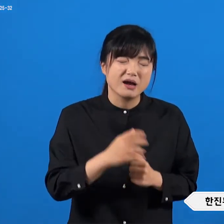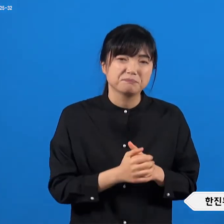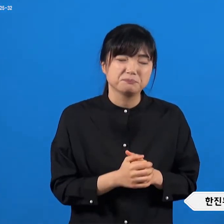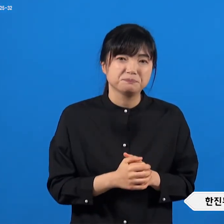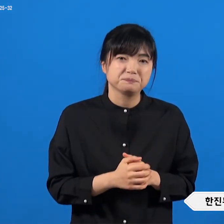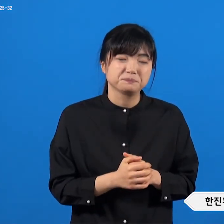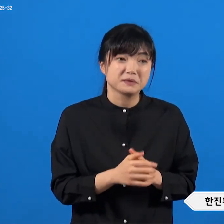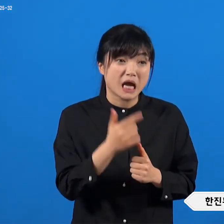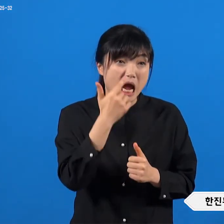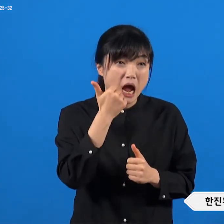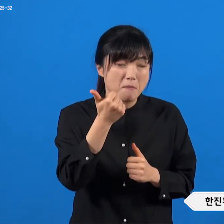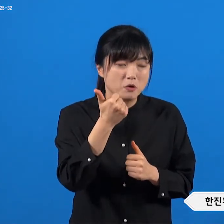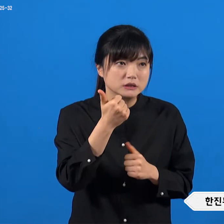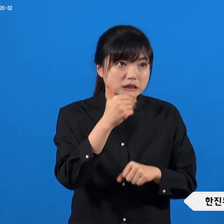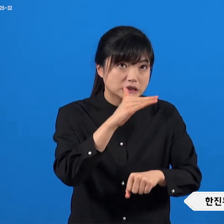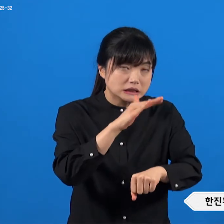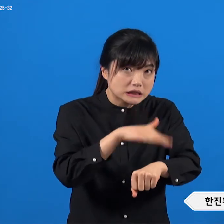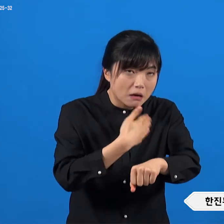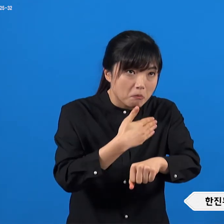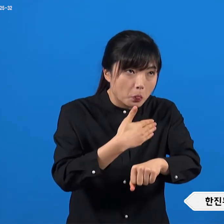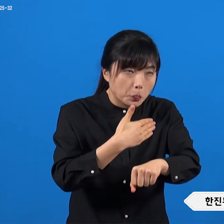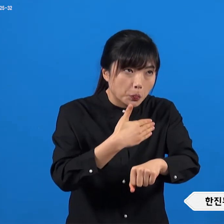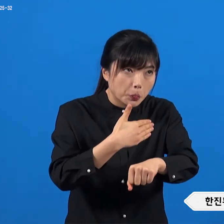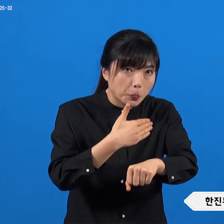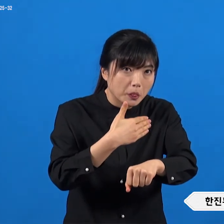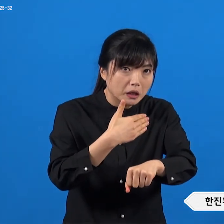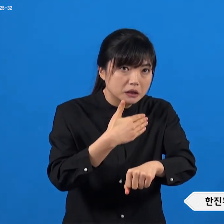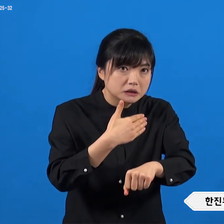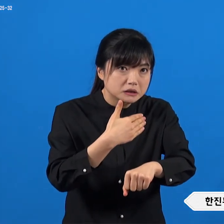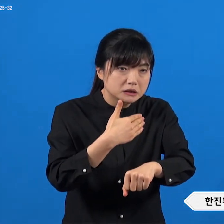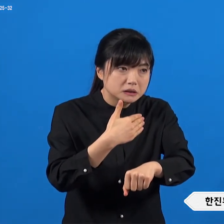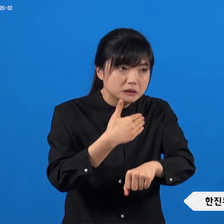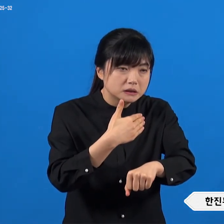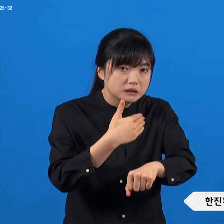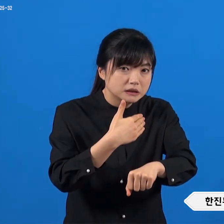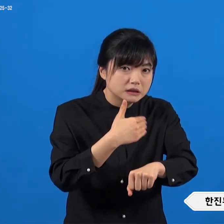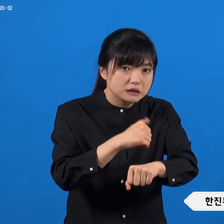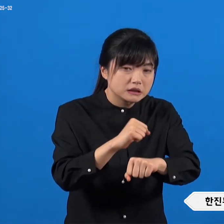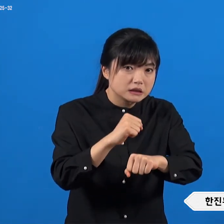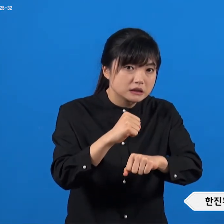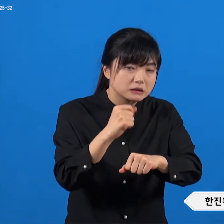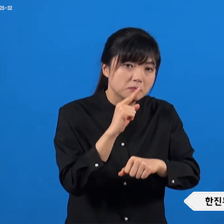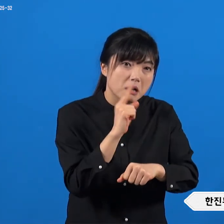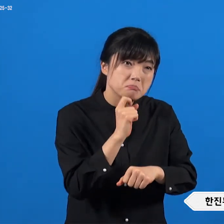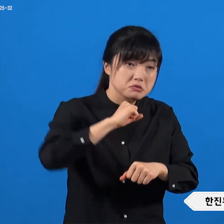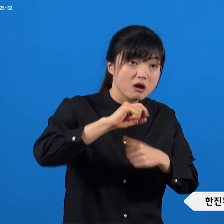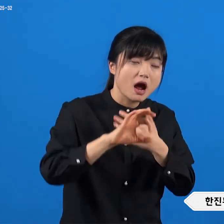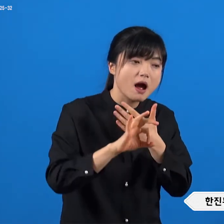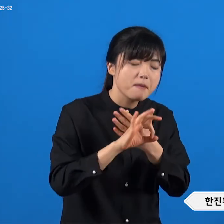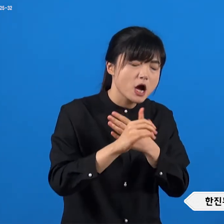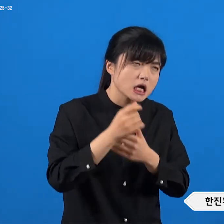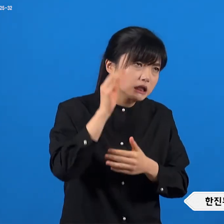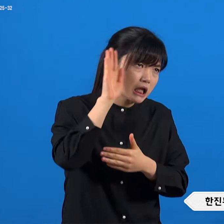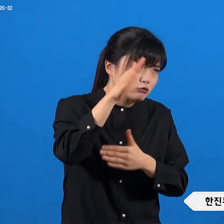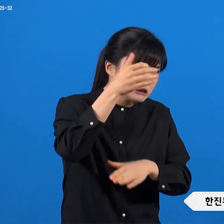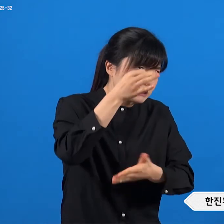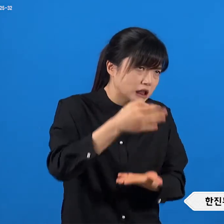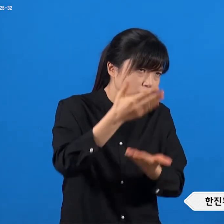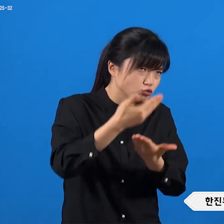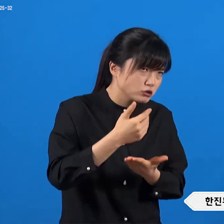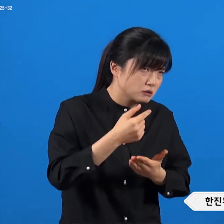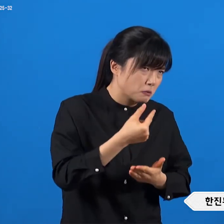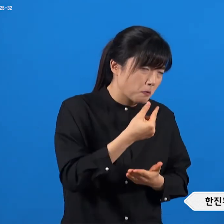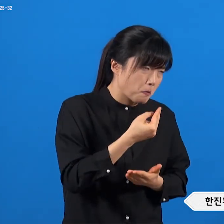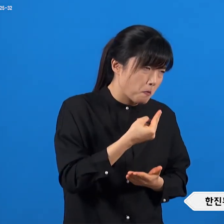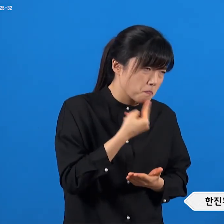그것은 아버지께 잘못 보이면 유산 못 받을지 모른다, 그 두려움 때문에 한 것입니다.